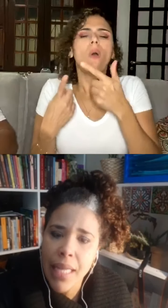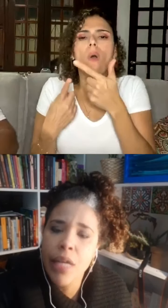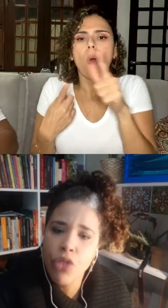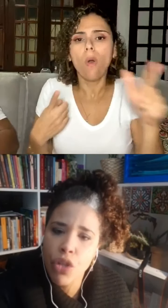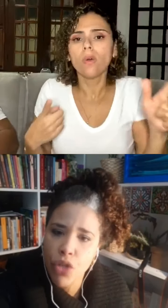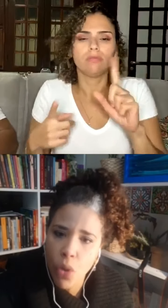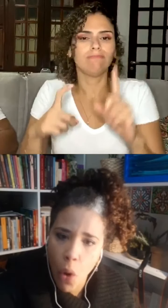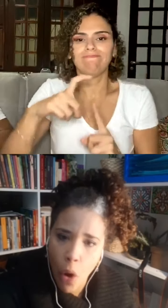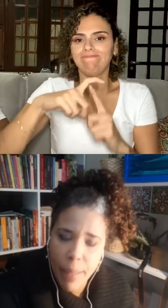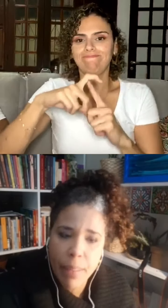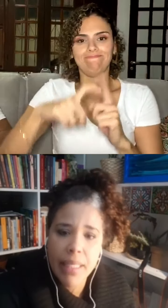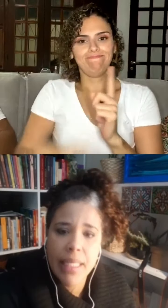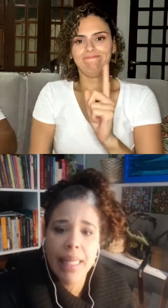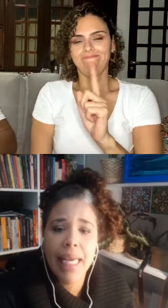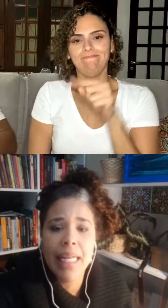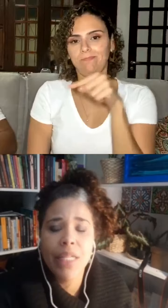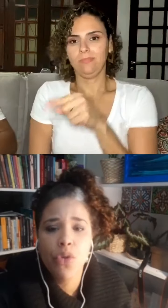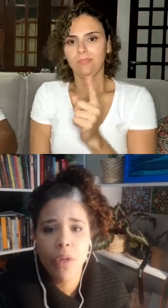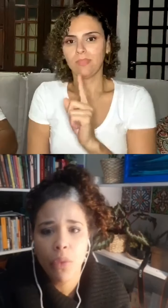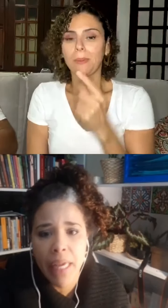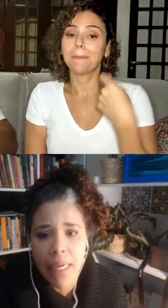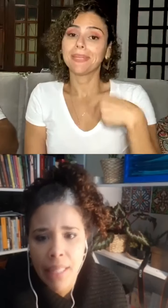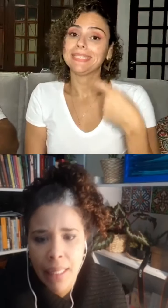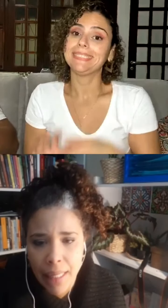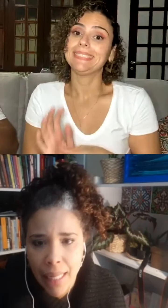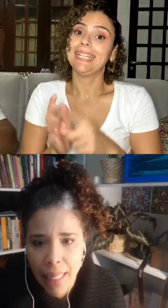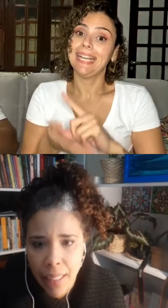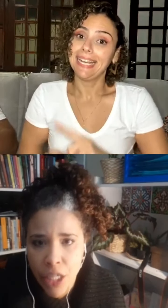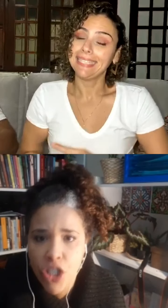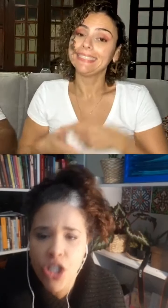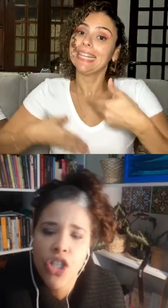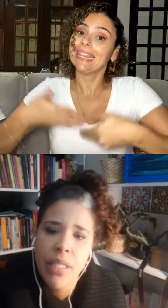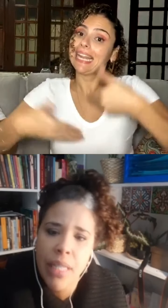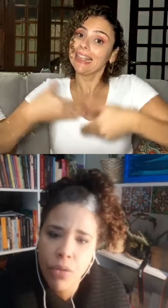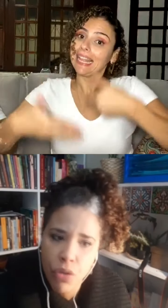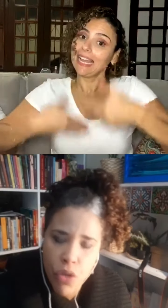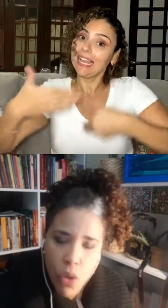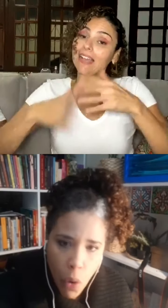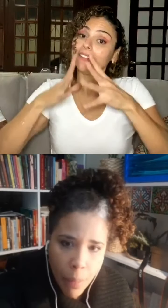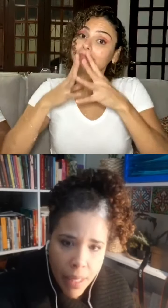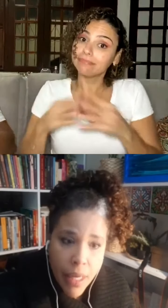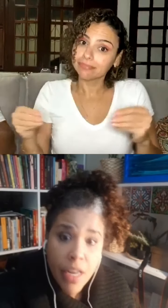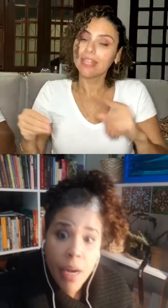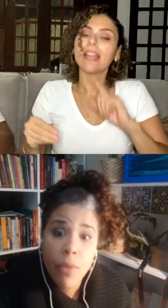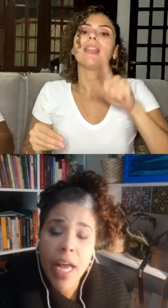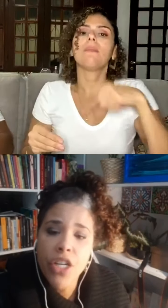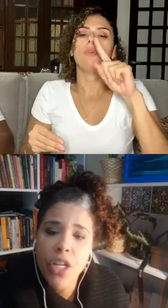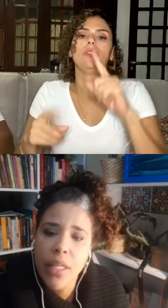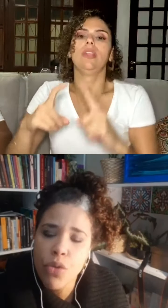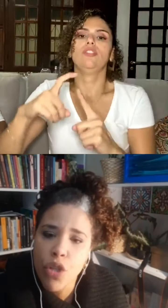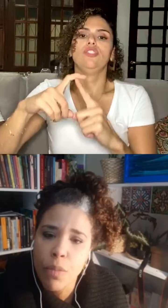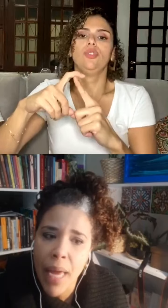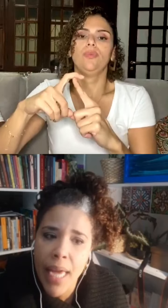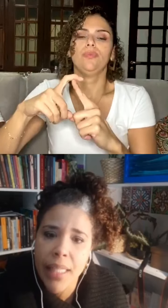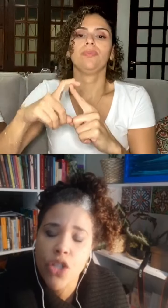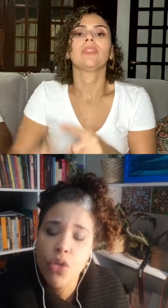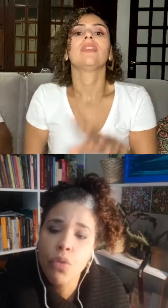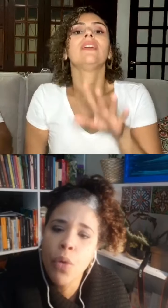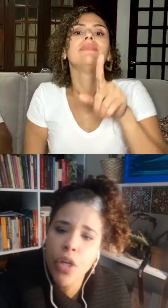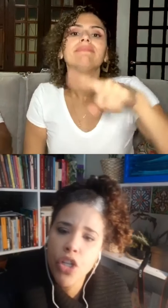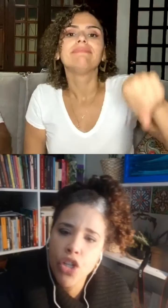inserir o DIU de cobre. Precisa ter a sua doença tratada antes de inserir o DIU de cobre. Mulheres que têm suspeita